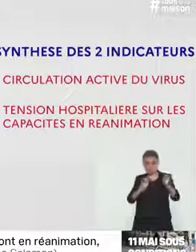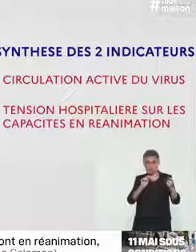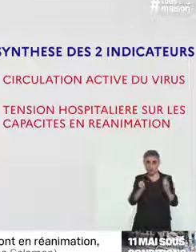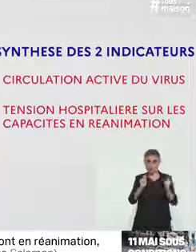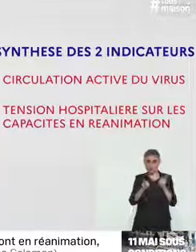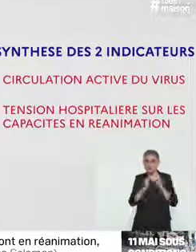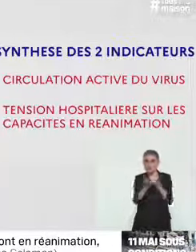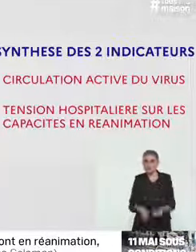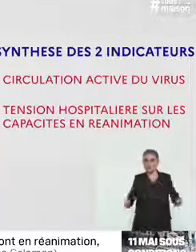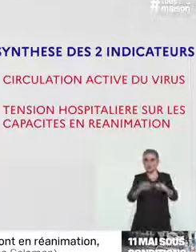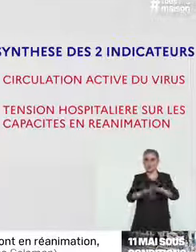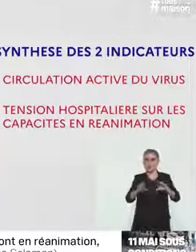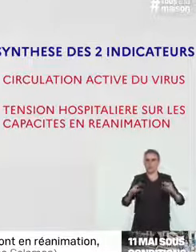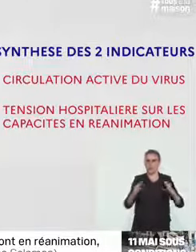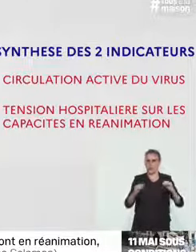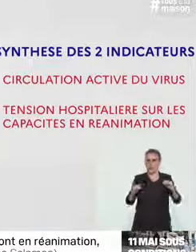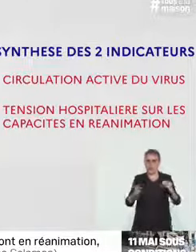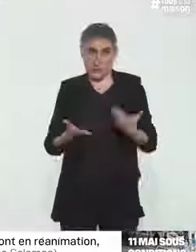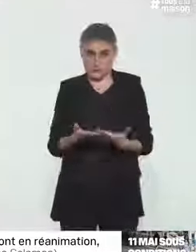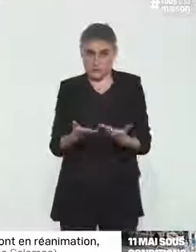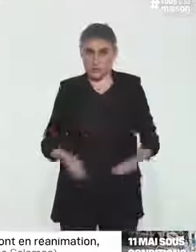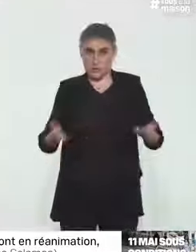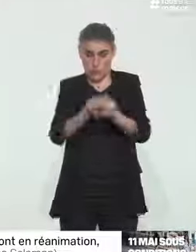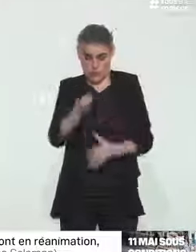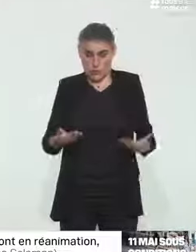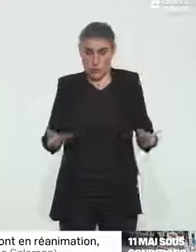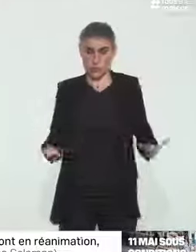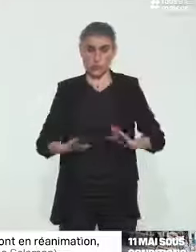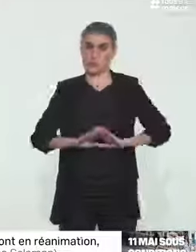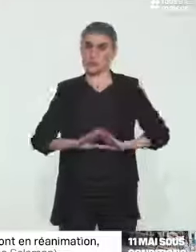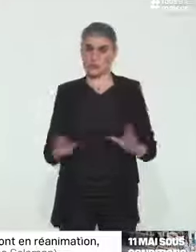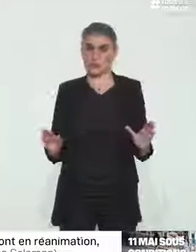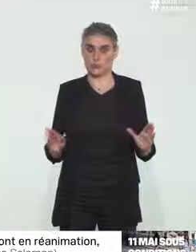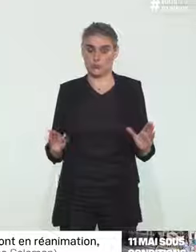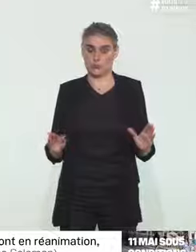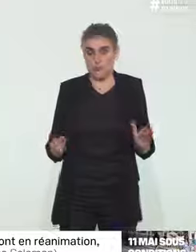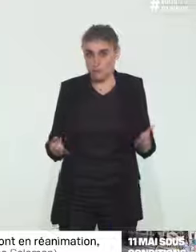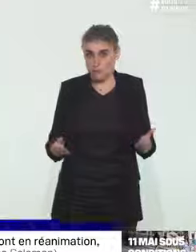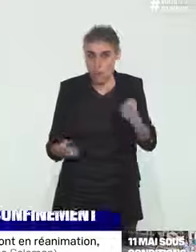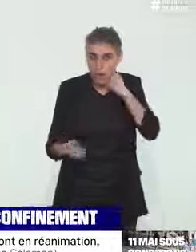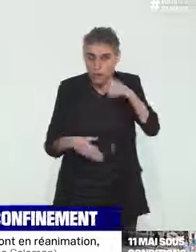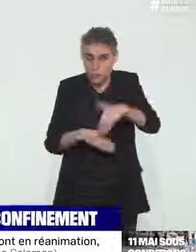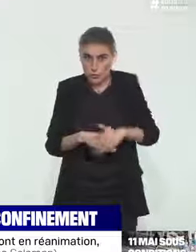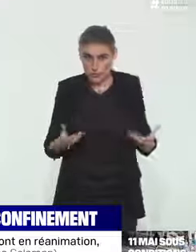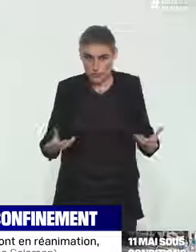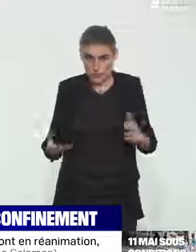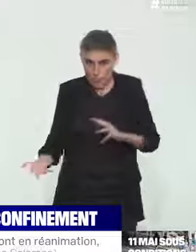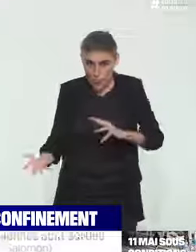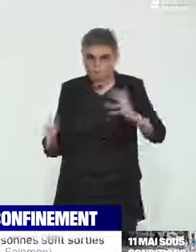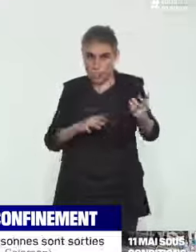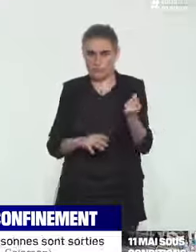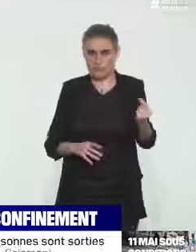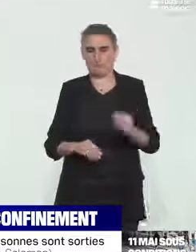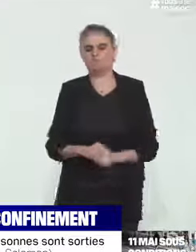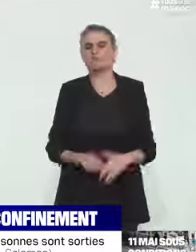l'évolution de la situation. C'est une photographie d'une situation qui reste, vous l'observez ce soir, très évolutive. Je vous